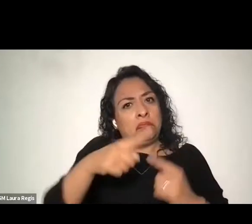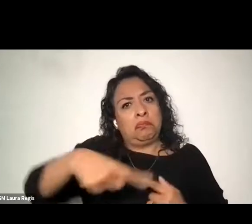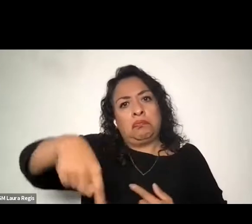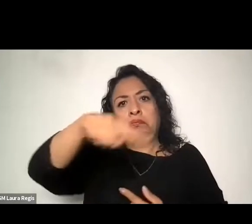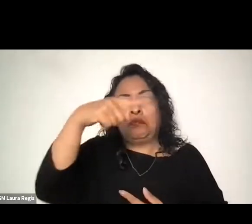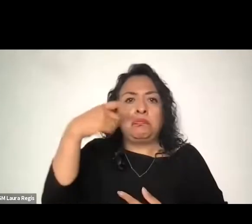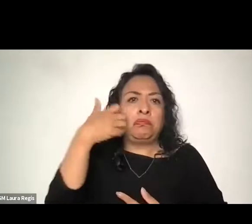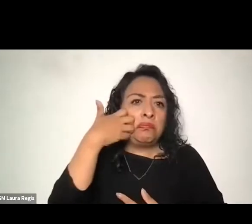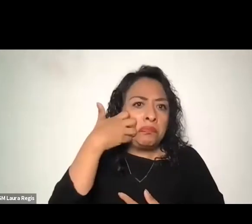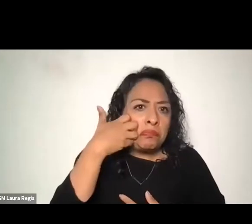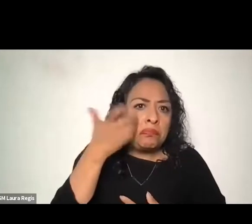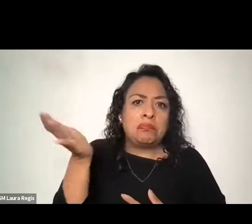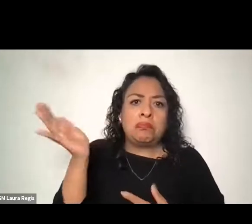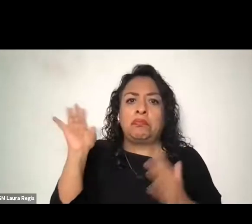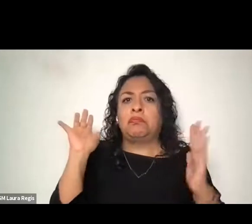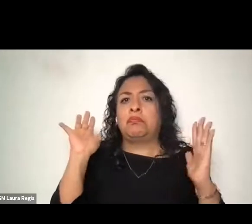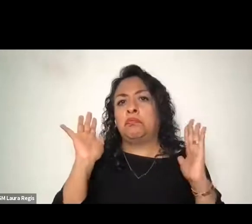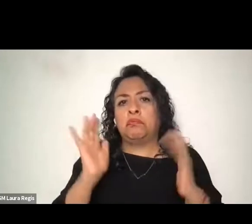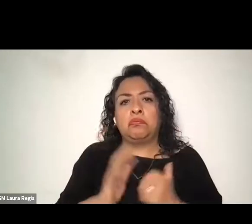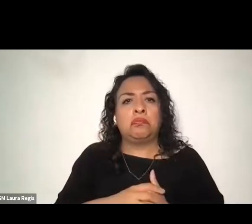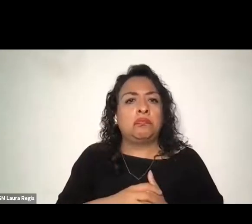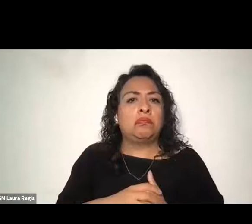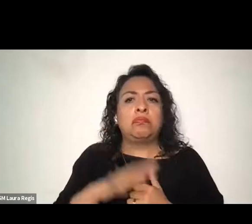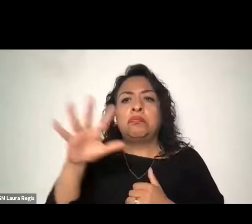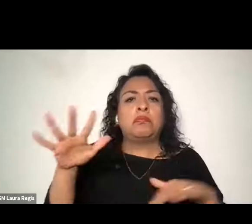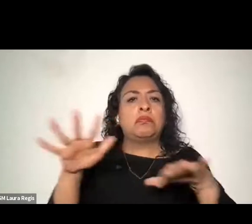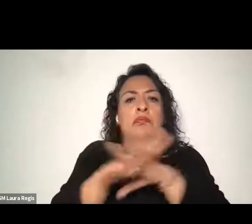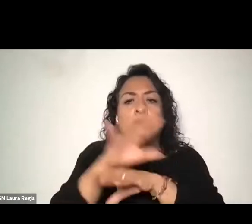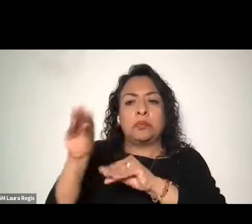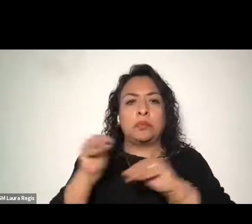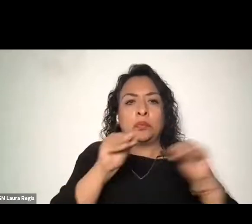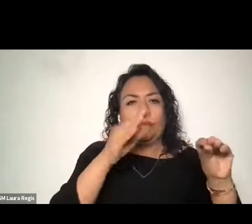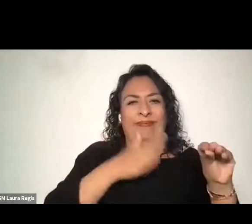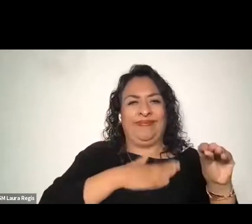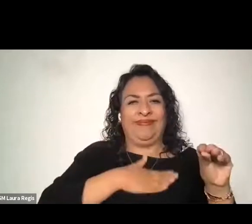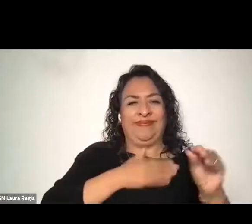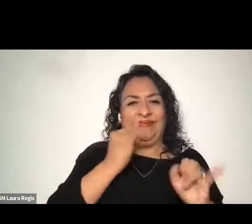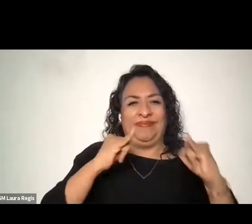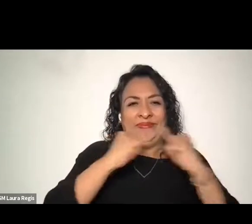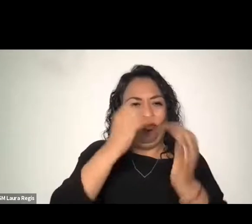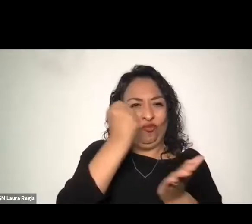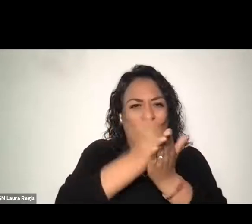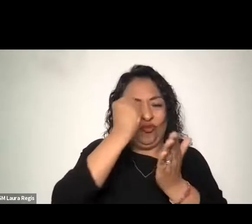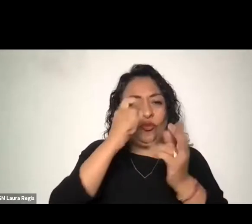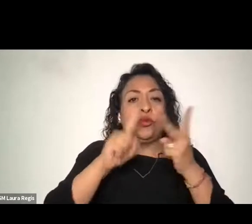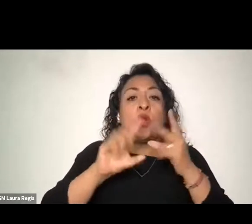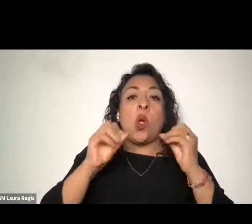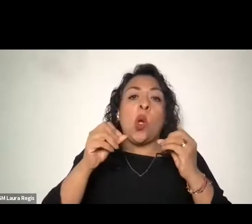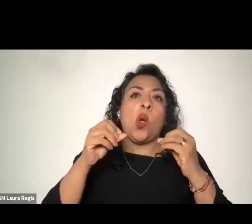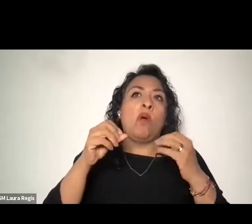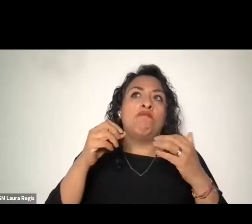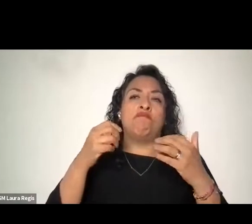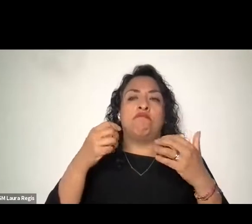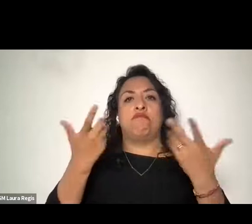si quieren hacerlo en su propio papel membretado, lo puedan hacer. Si quieren mandarlo a nombre de una red, lo puedan